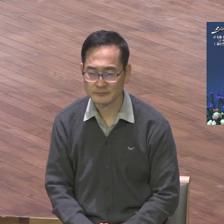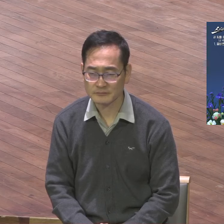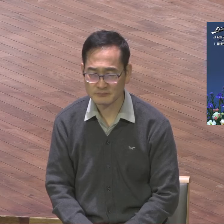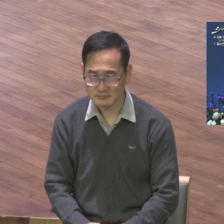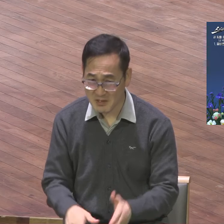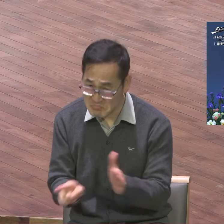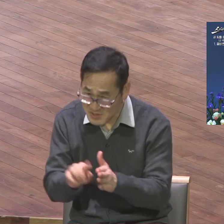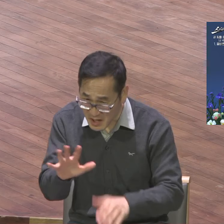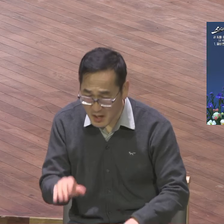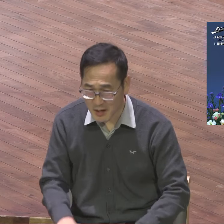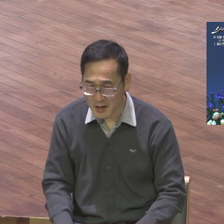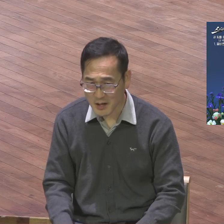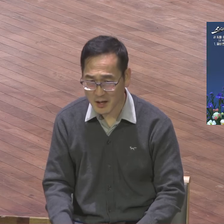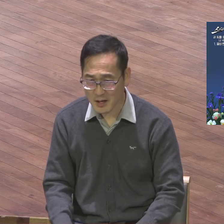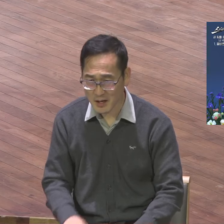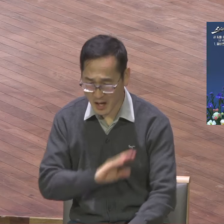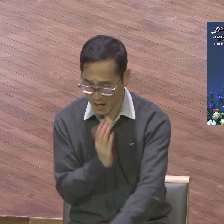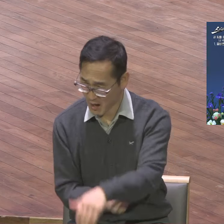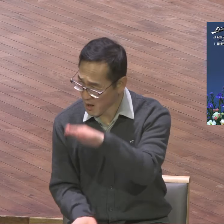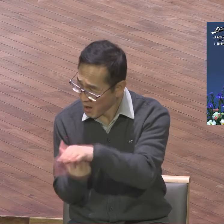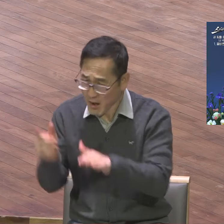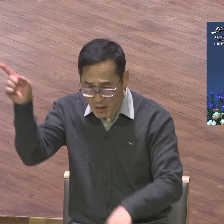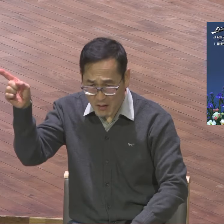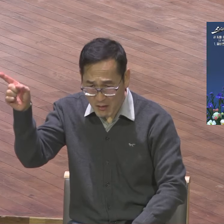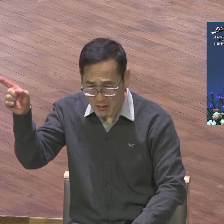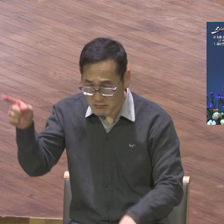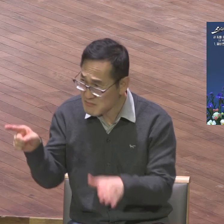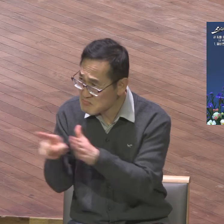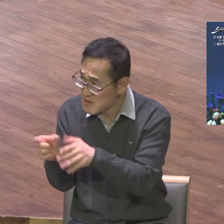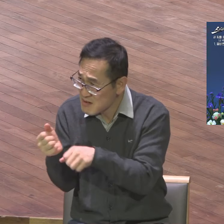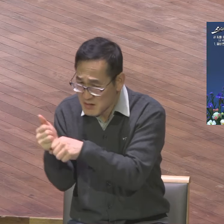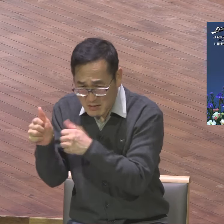하나님을 누굴 믿느냐 도대체?